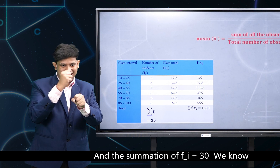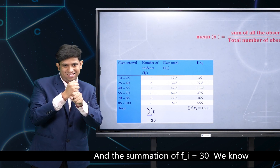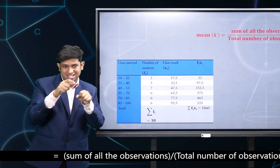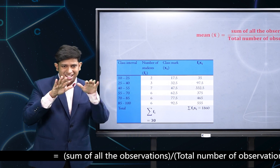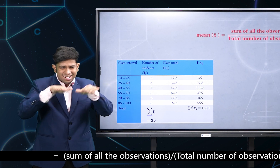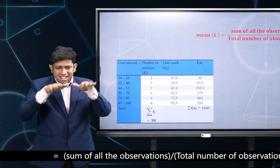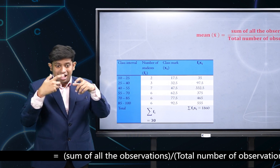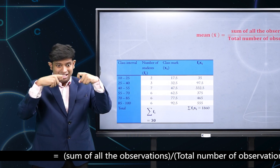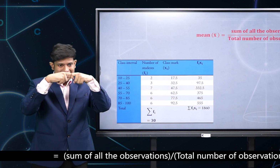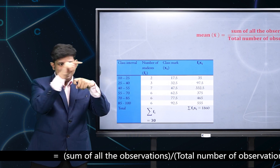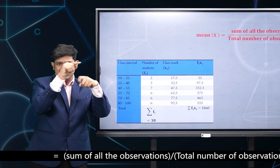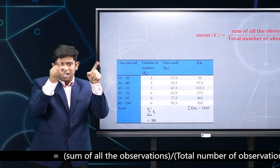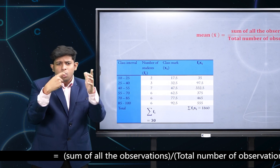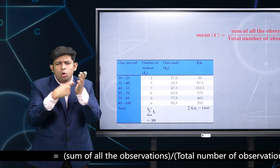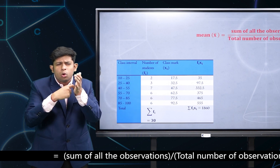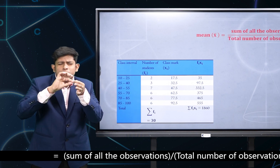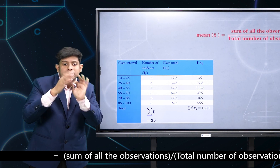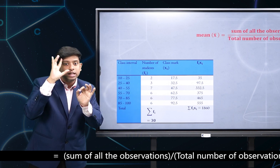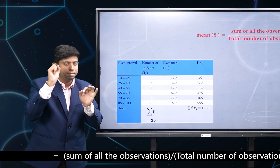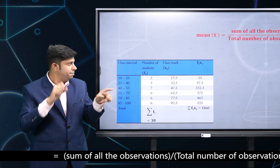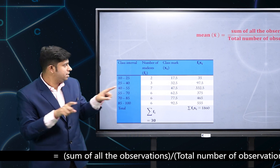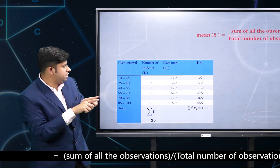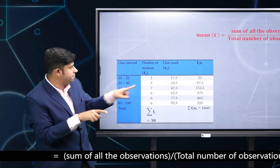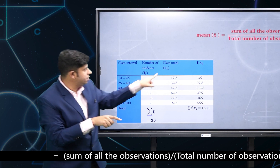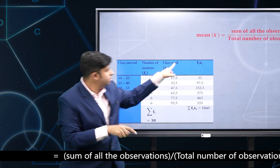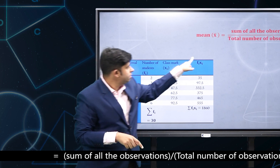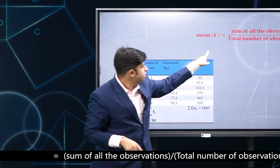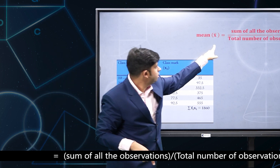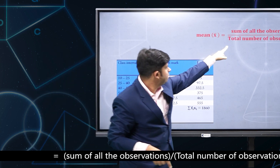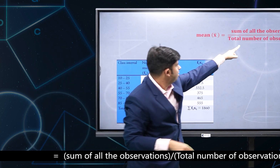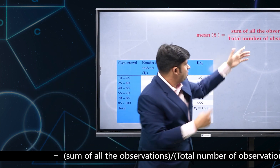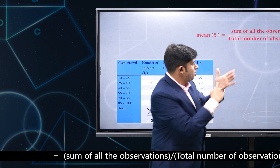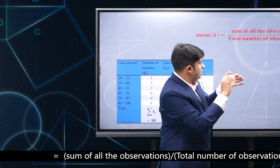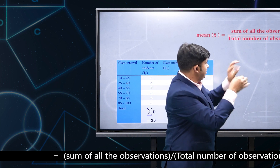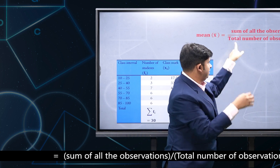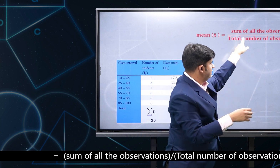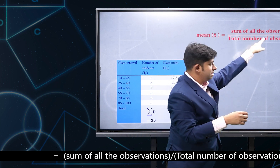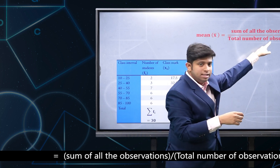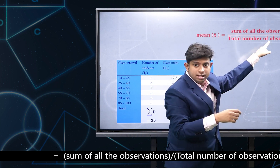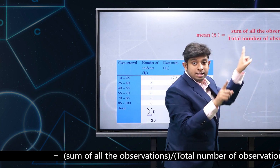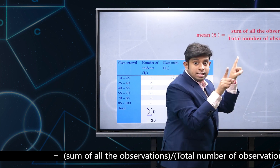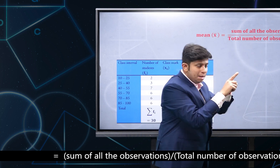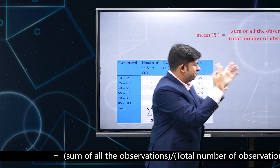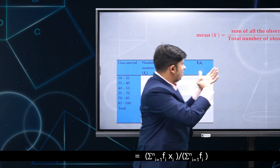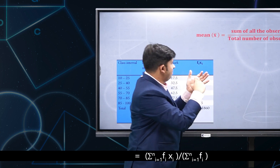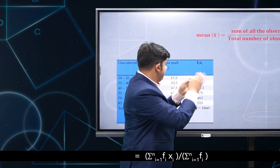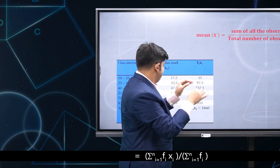is equal to sum of all the observations by total number of observations is equal